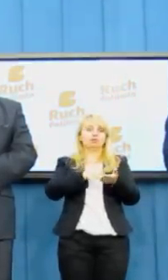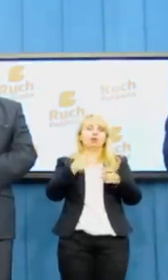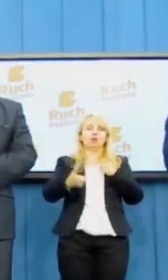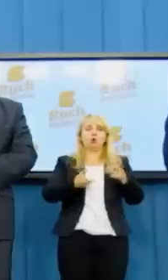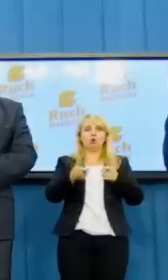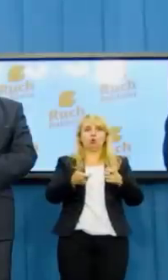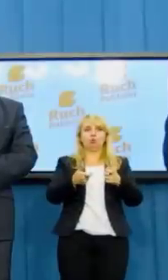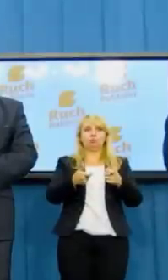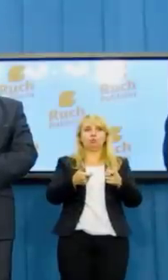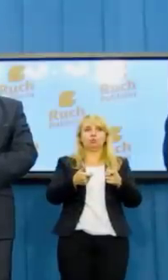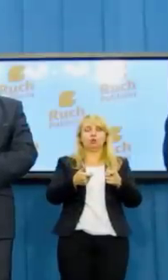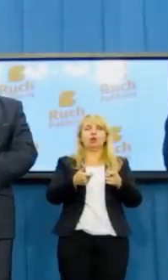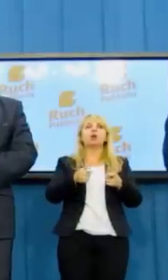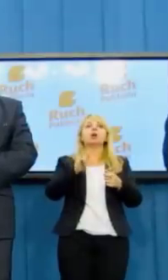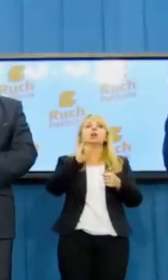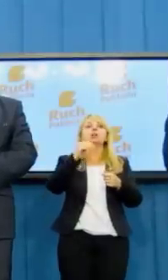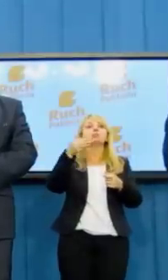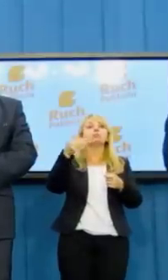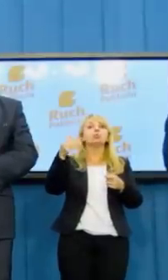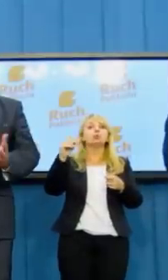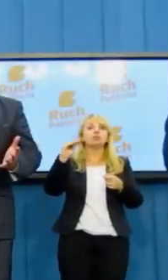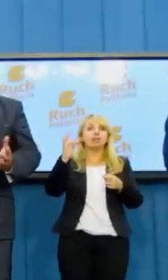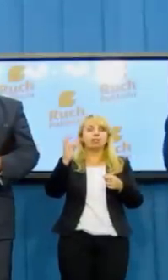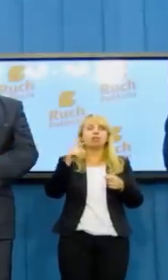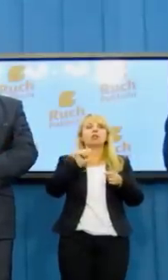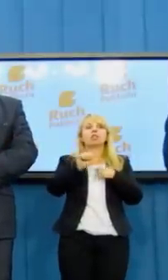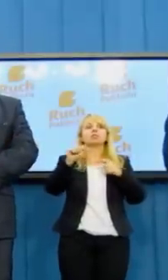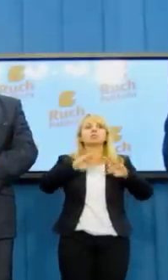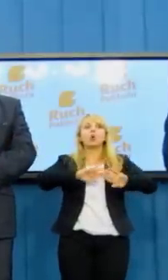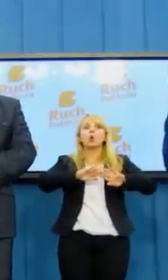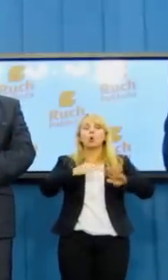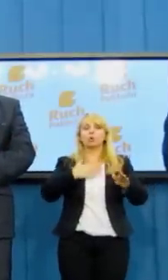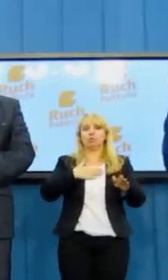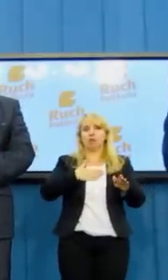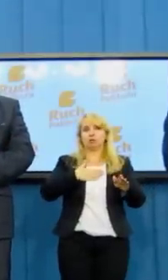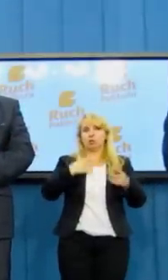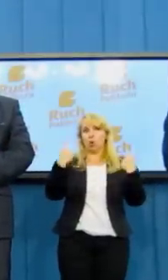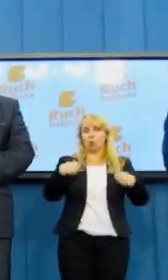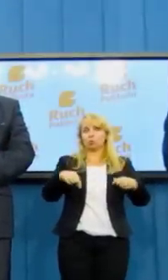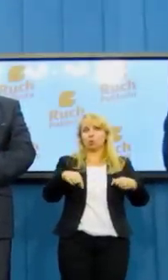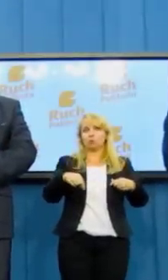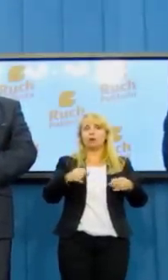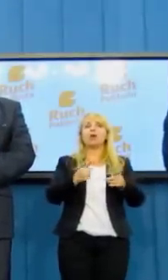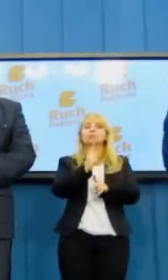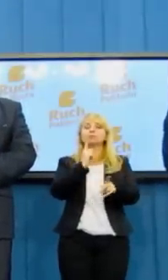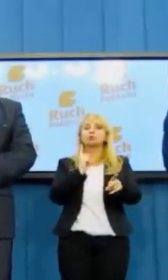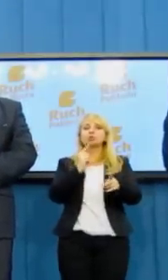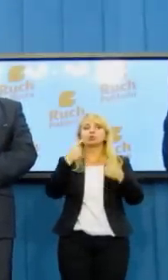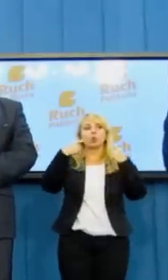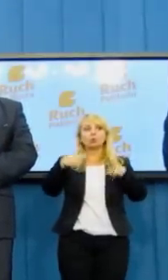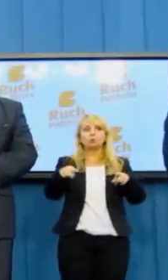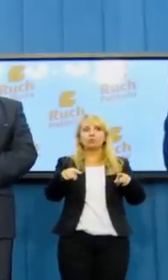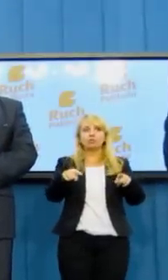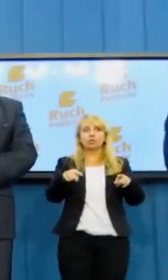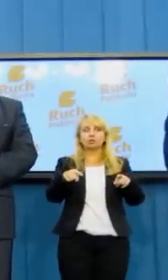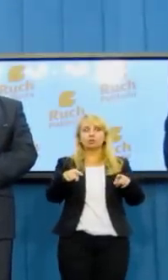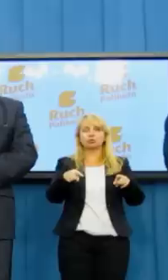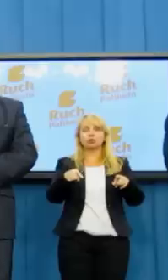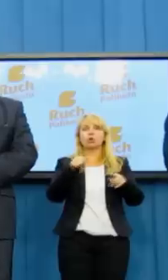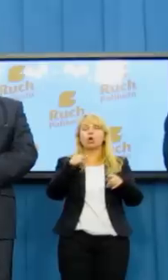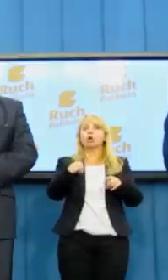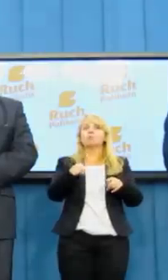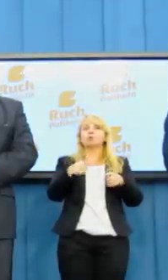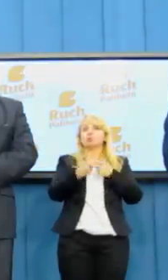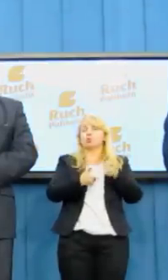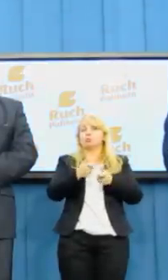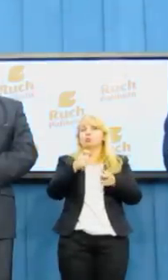immunitet broniący nas, posłów, przed odpowiedzialnością w sytuacji, kiedy zrobiliśmy coś,